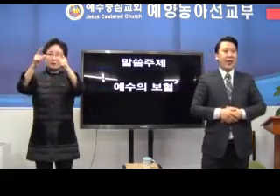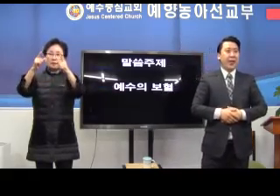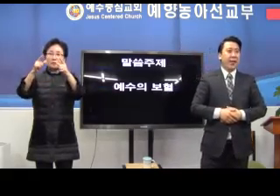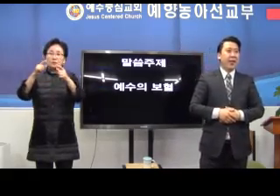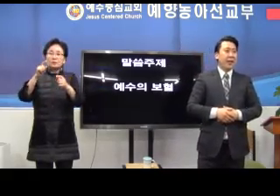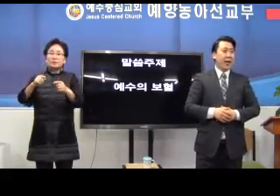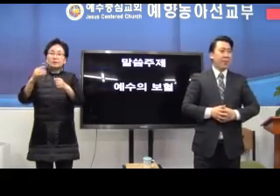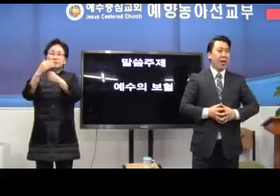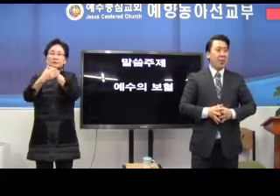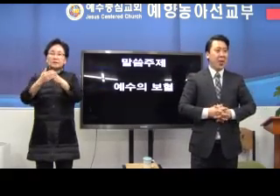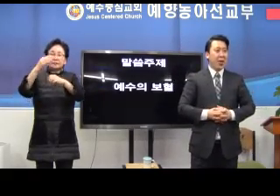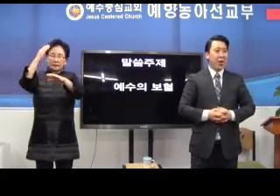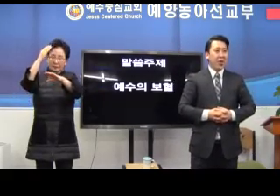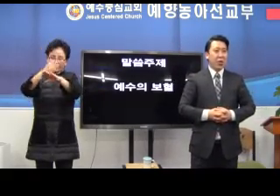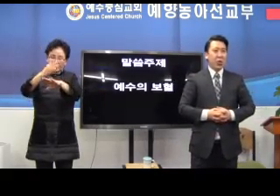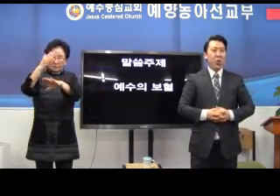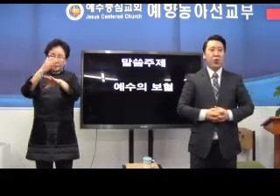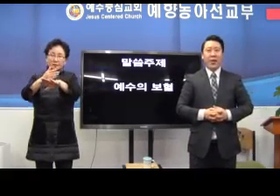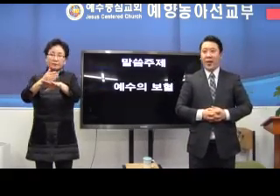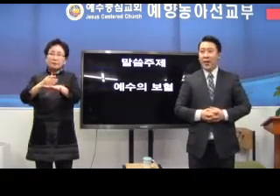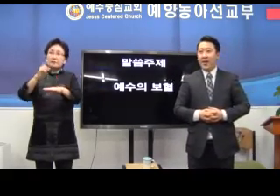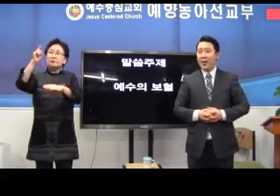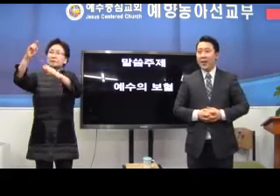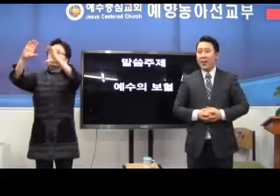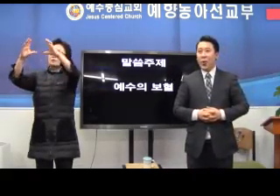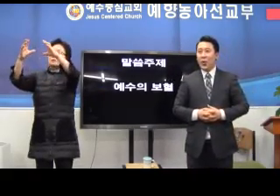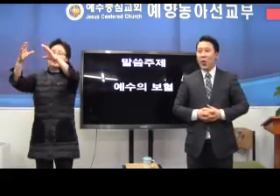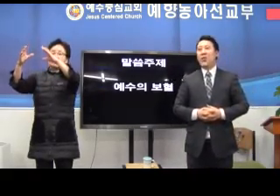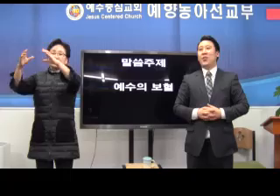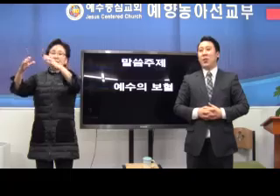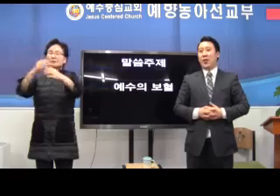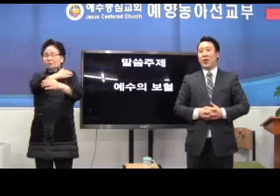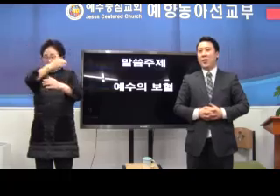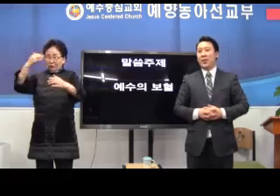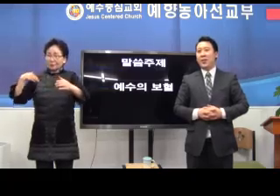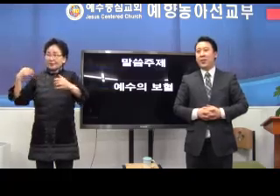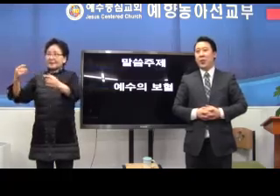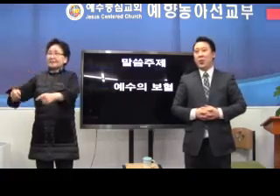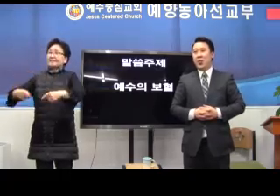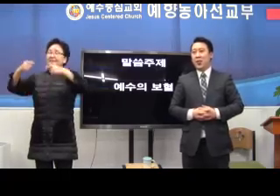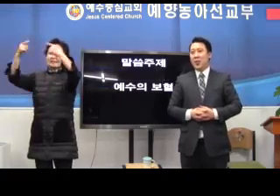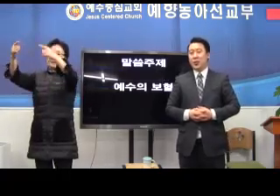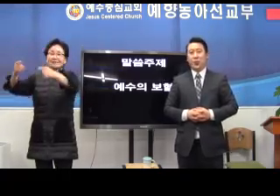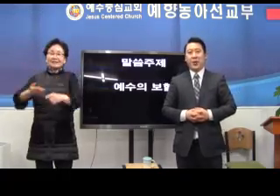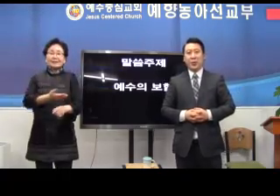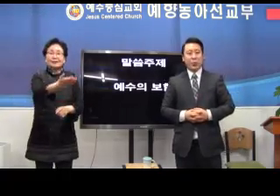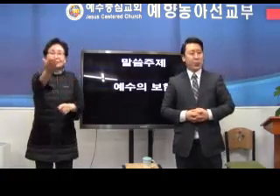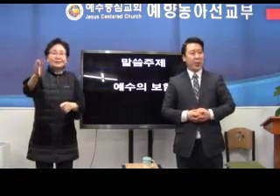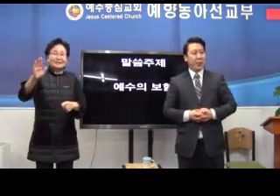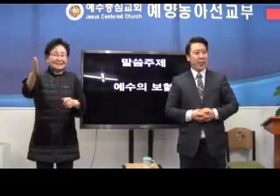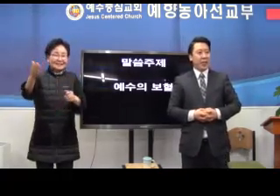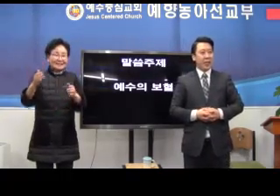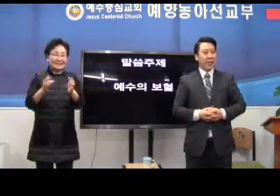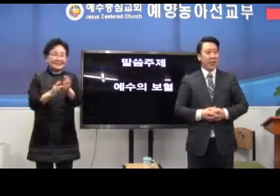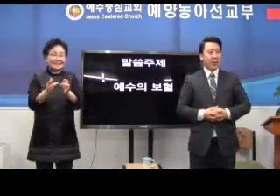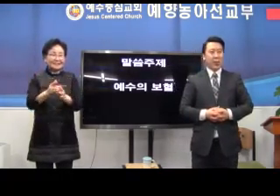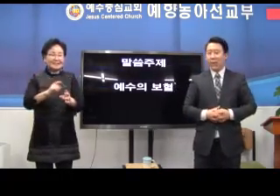은혜에 감사하며 저 천국에 넉넉히 들어가는 성도들 되시기를 주님의 이름으로 축복합니다. 오늘